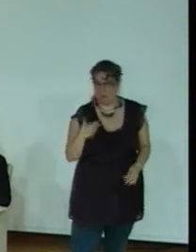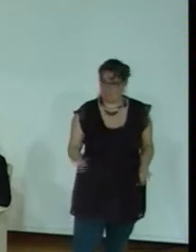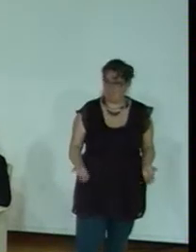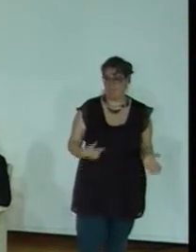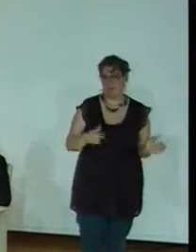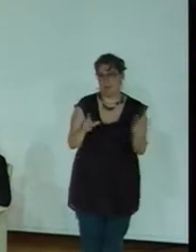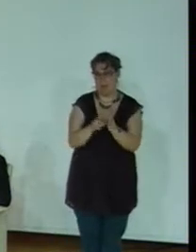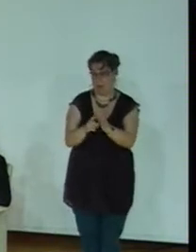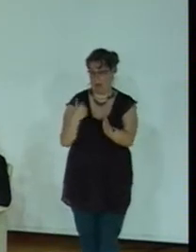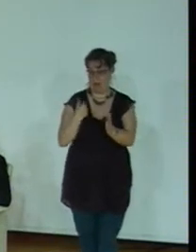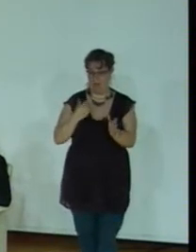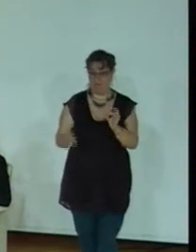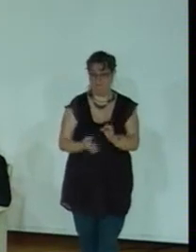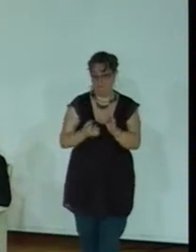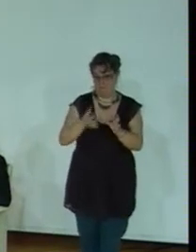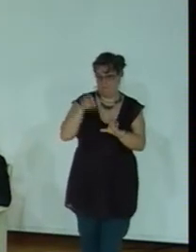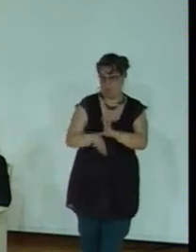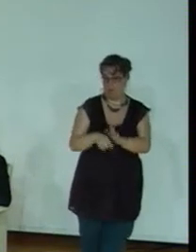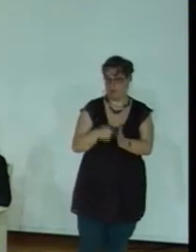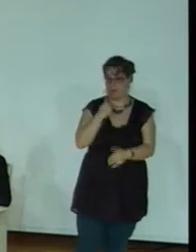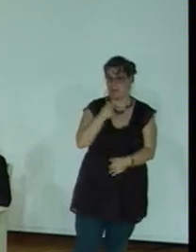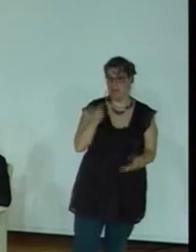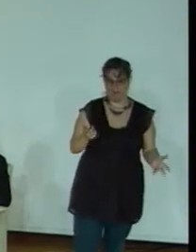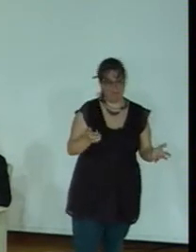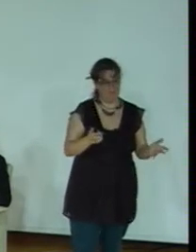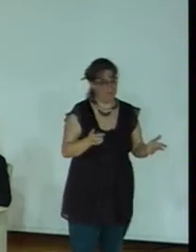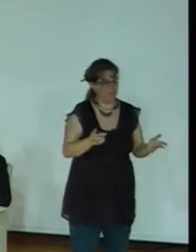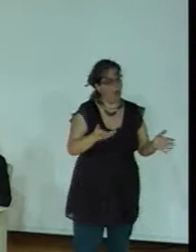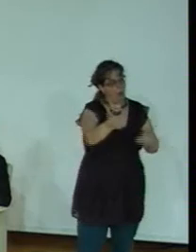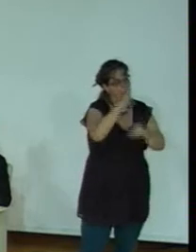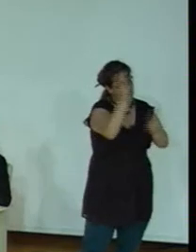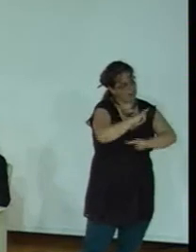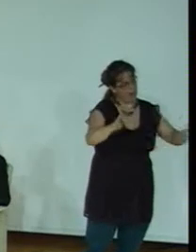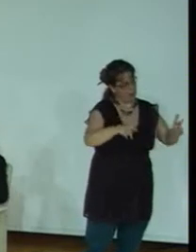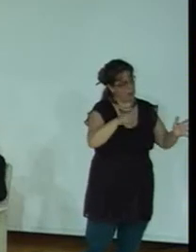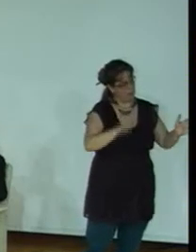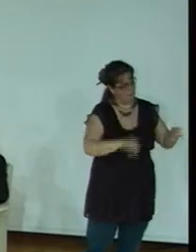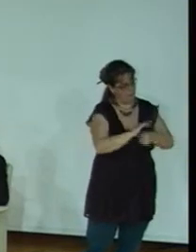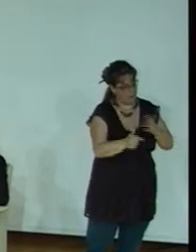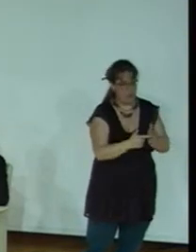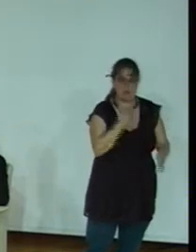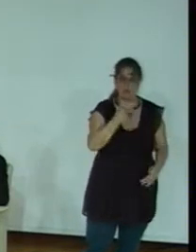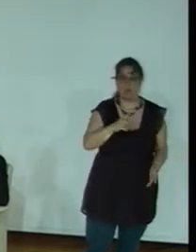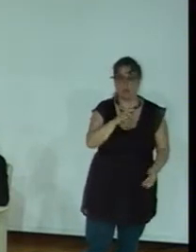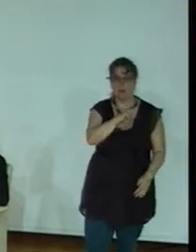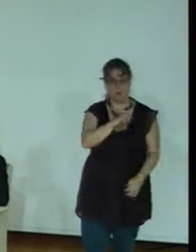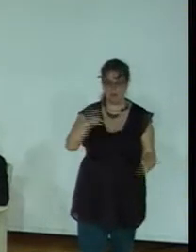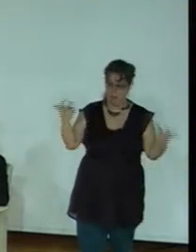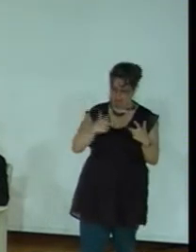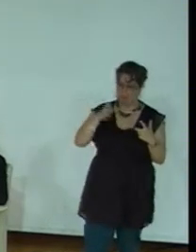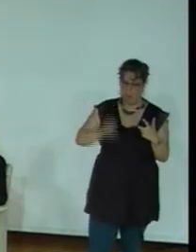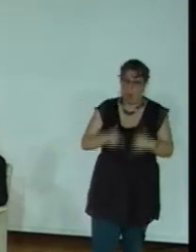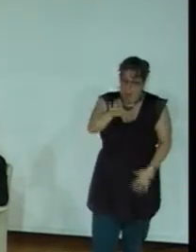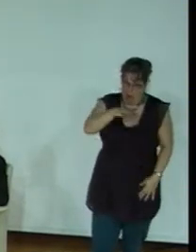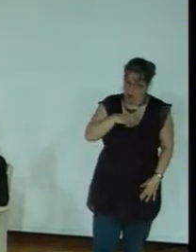système d'exception, c'est-à-dire que tout le cadre traditionnel qu'on connaît, où la police a le droit de m'arrêter, mais j'ai des garanties, on